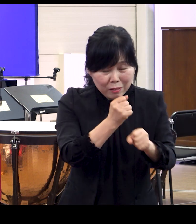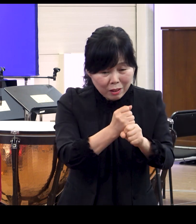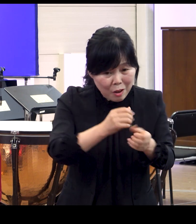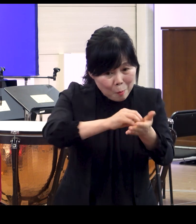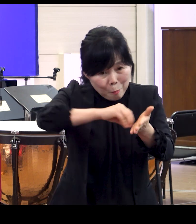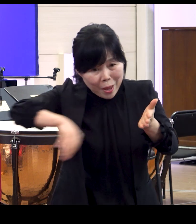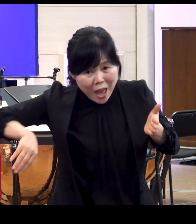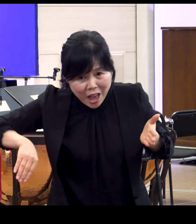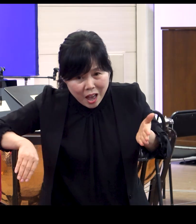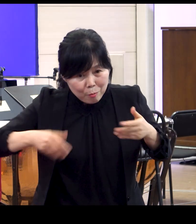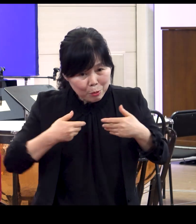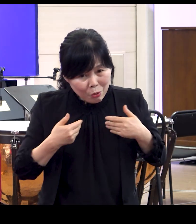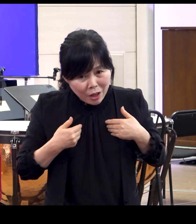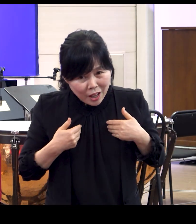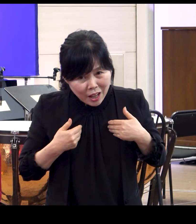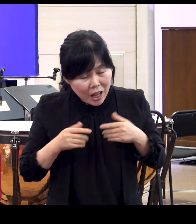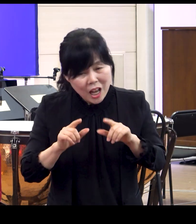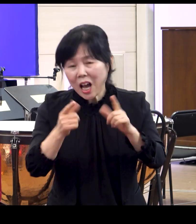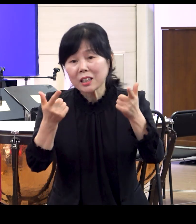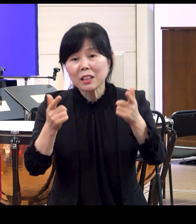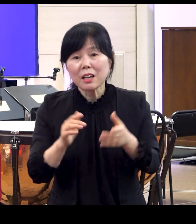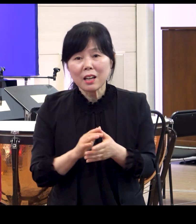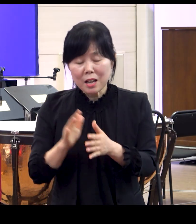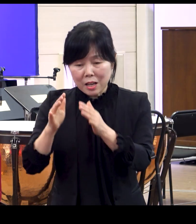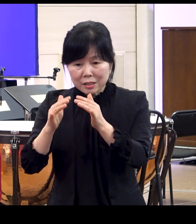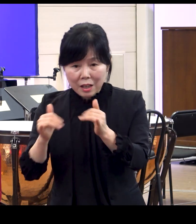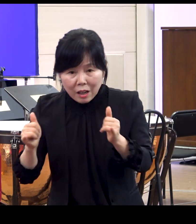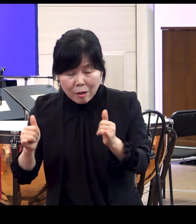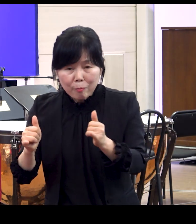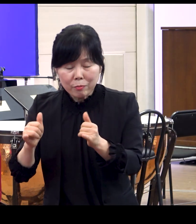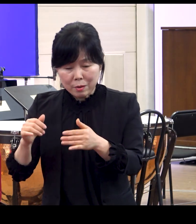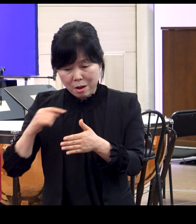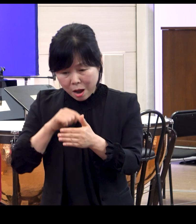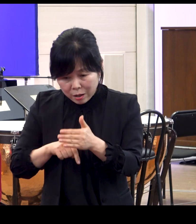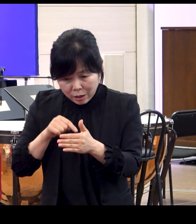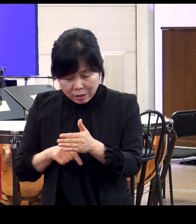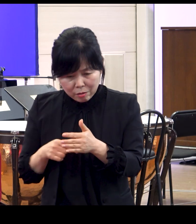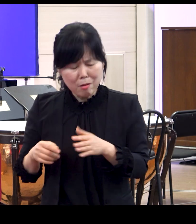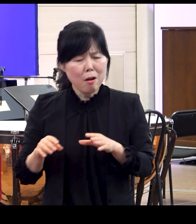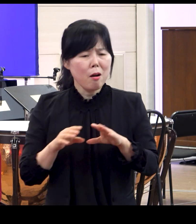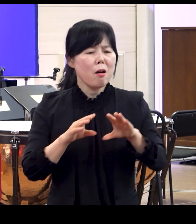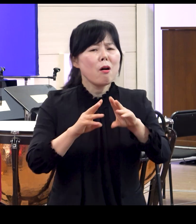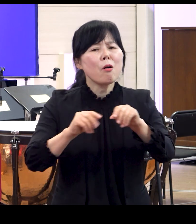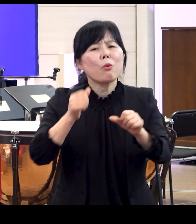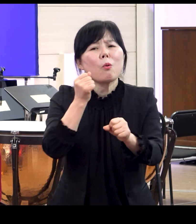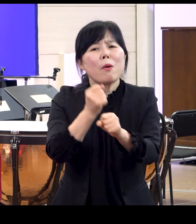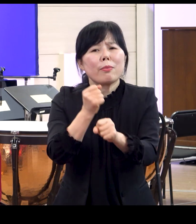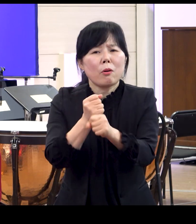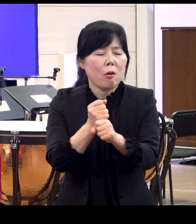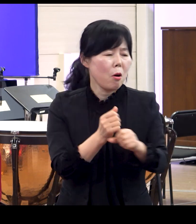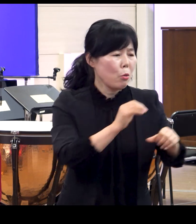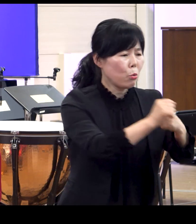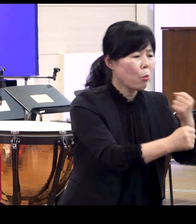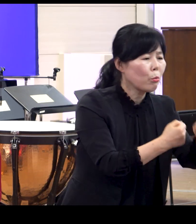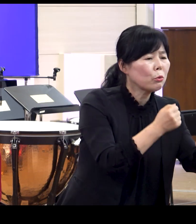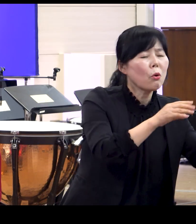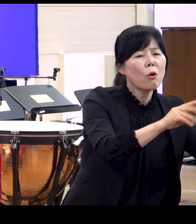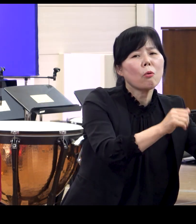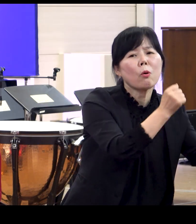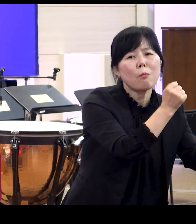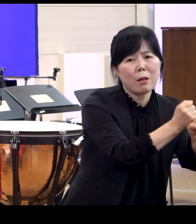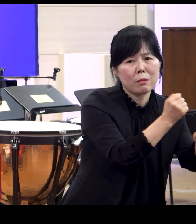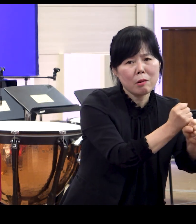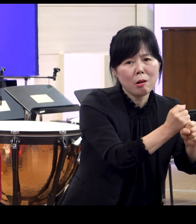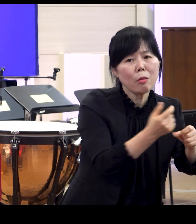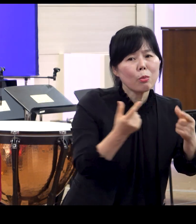아니에요. 인간은 동물과 달라야 한다, 그것이 인간에게는 동물적인 요소가 다 없어야 한다, 그 뜻이 결코 아니다 그